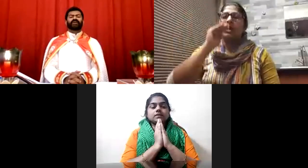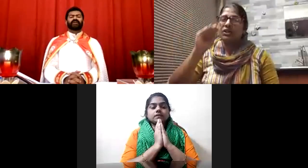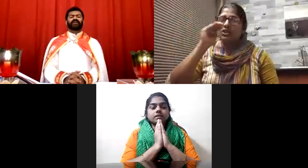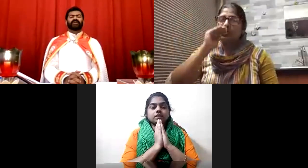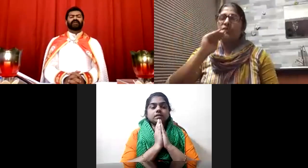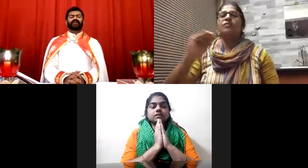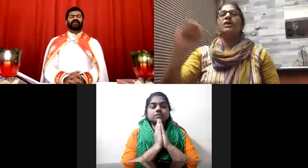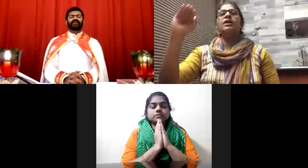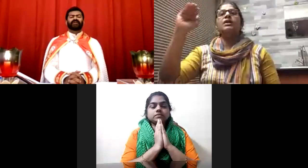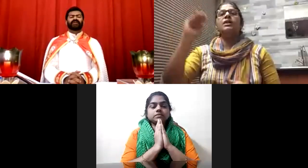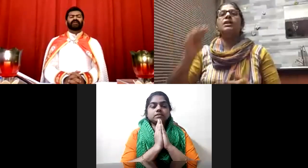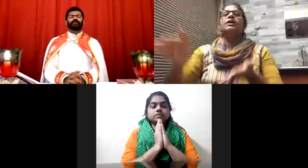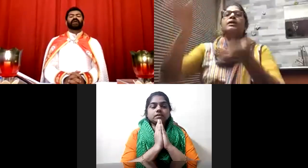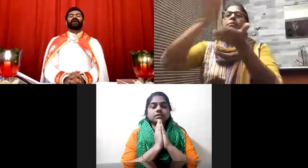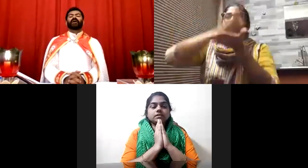വാഴ്ത്തിടുവിൻ.